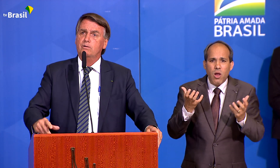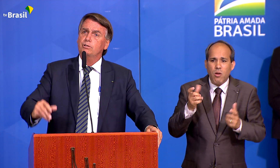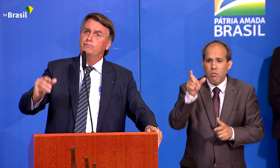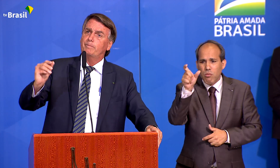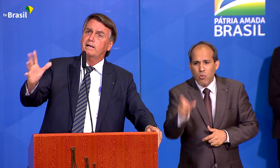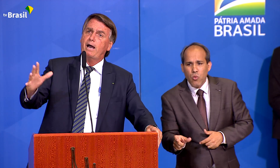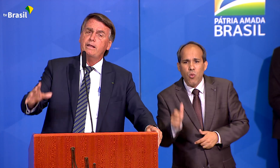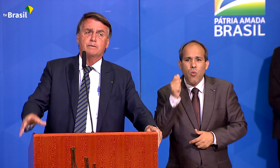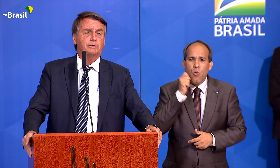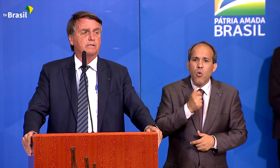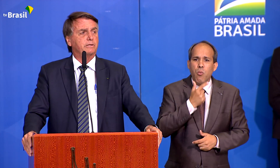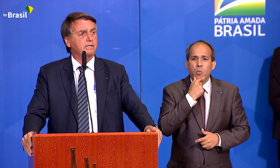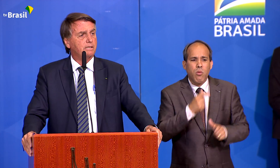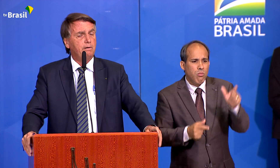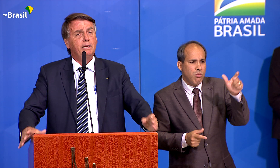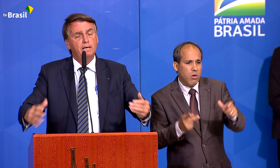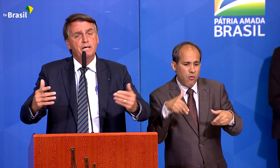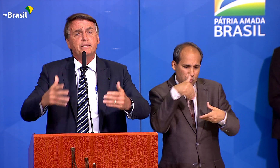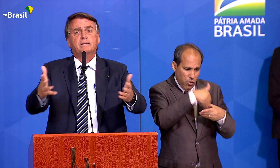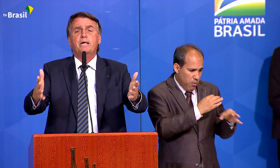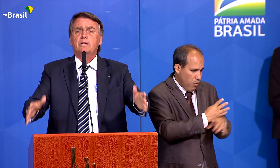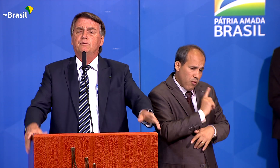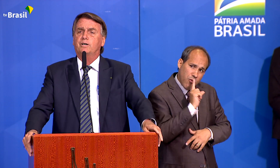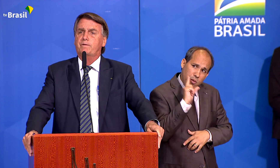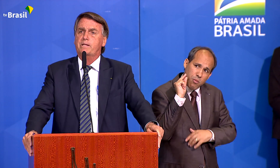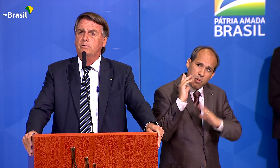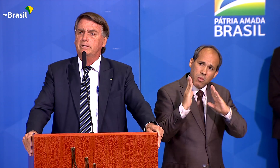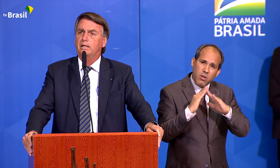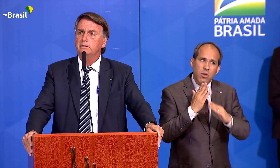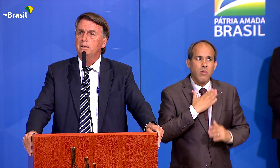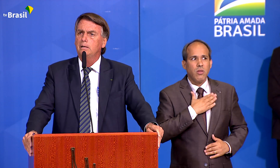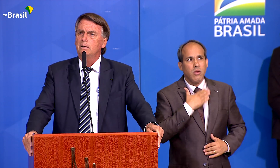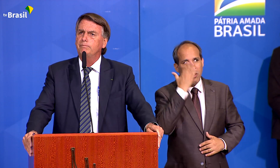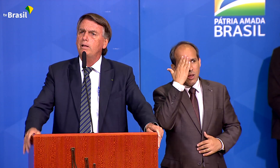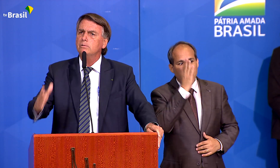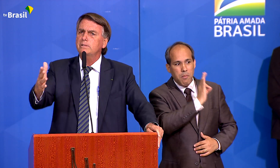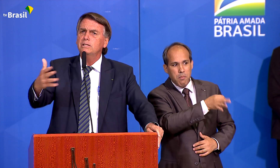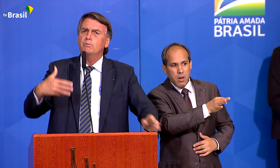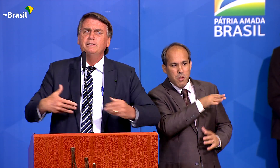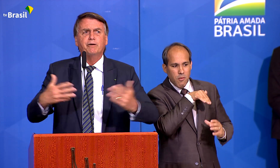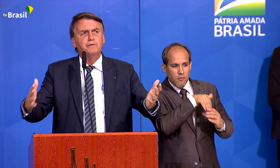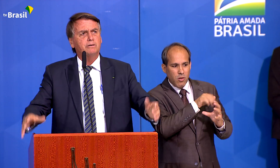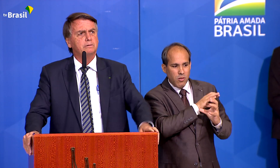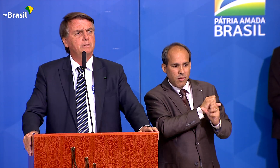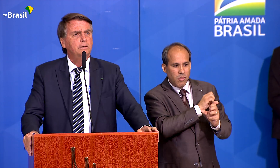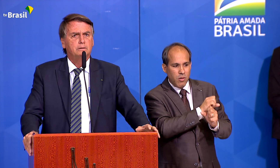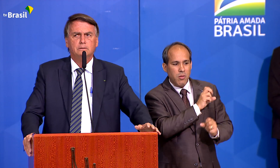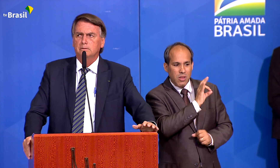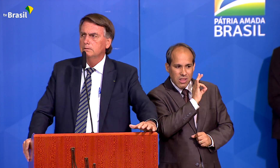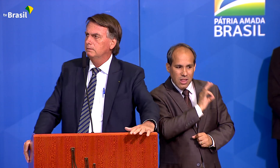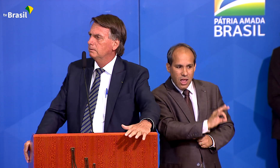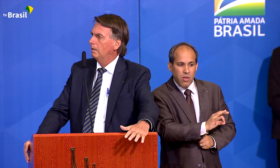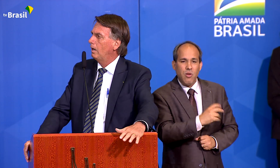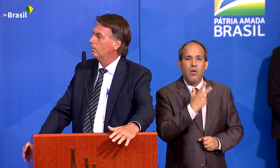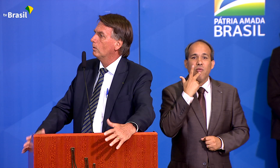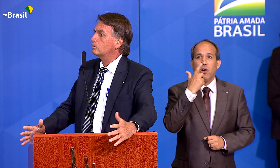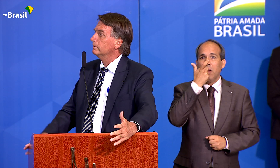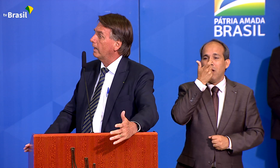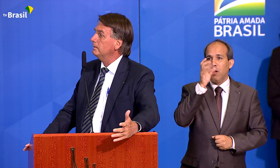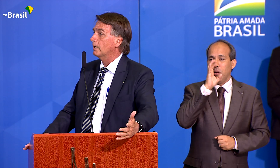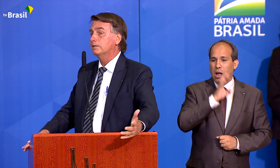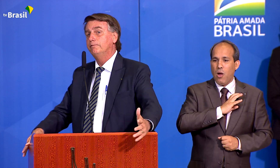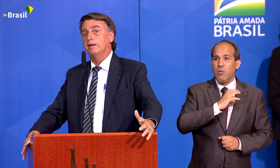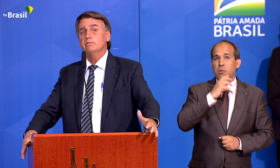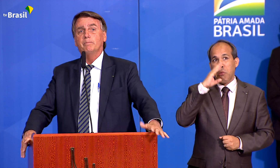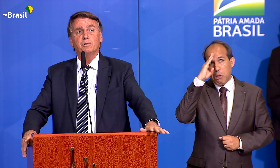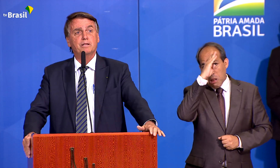São João é Dona Maria Quando eu for para casa depois da votação ele tem a certeza que eu volto vai ser cortar fala um tanto com interfiro a